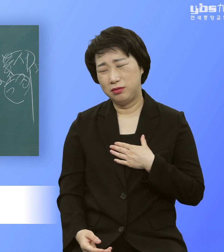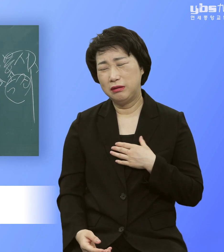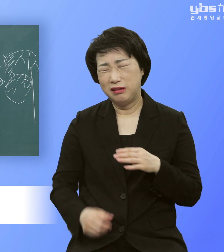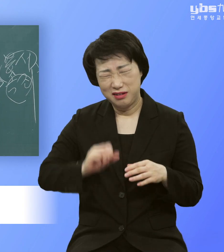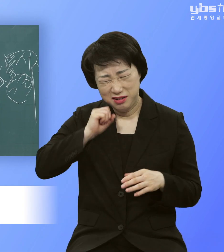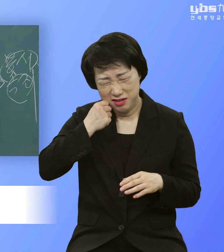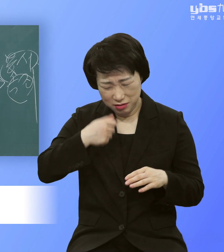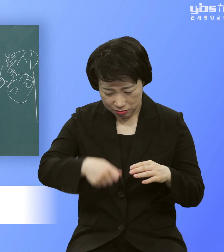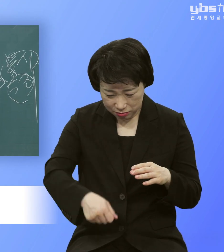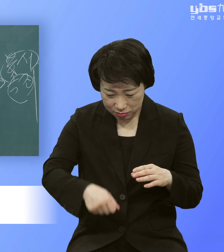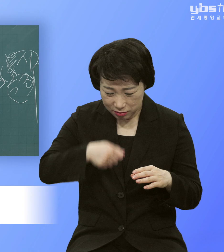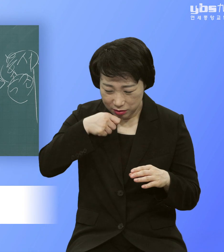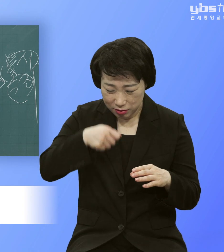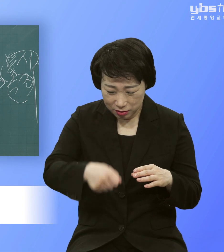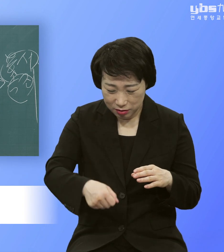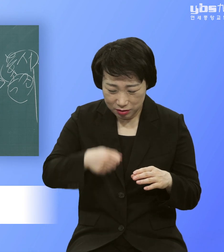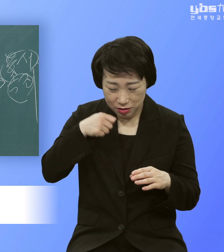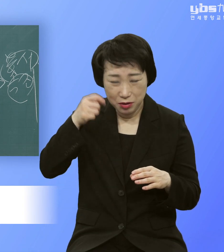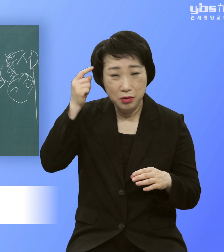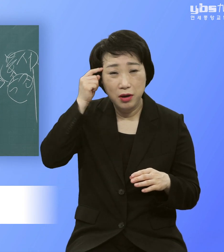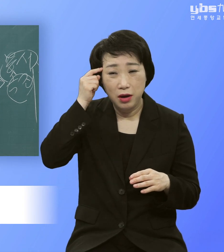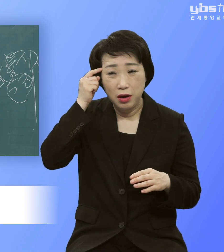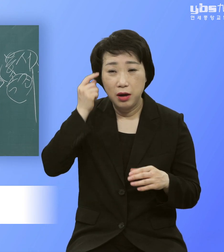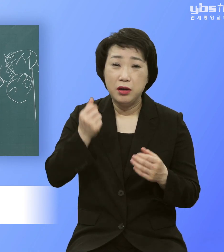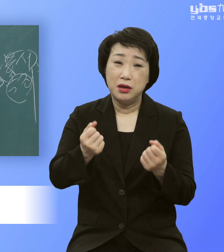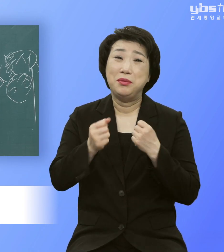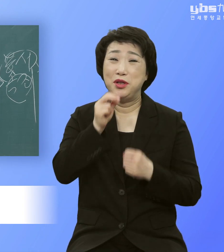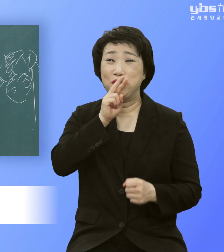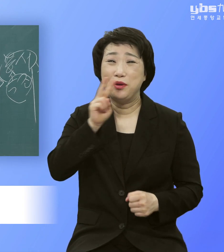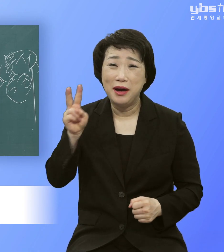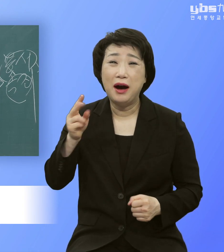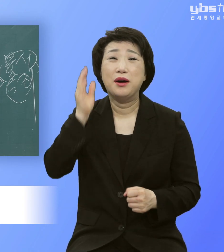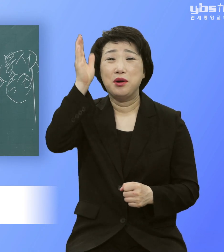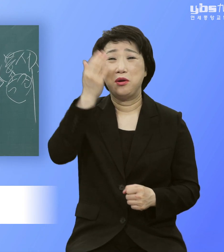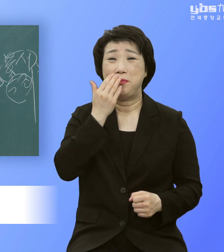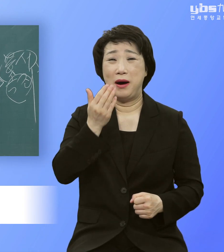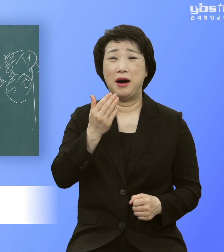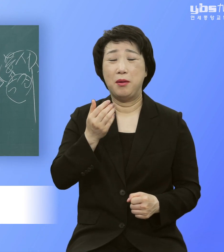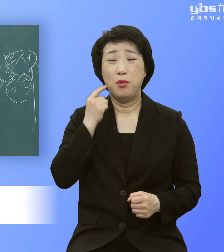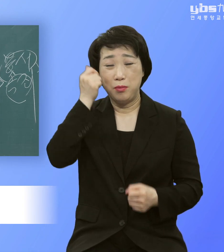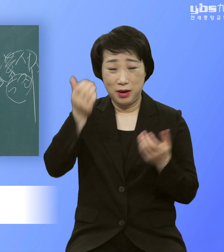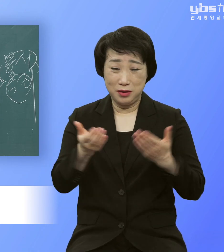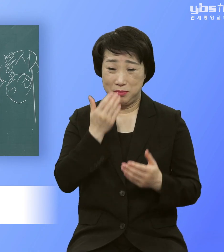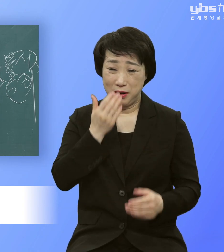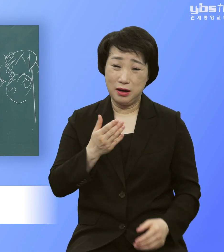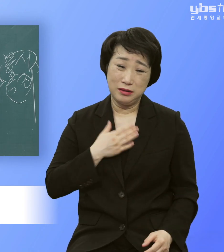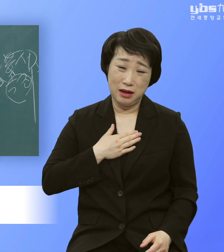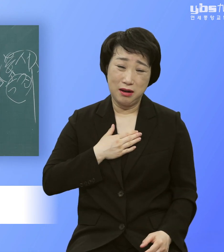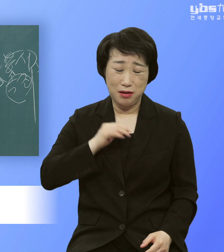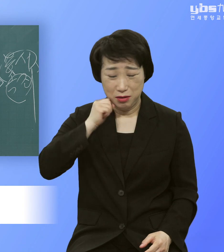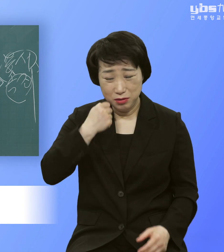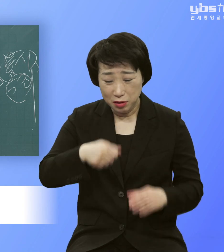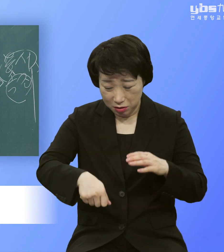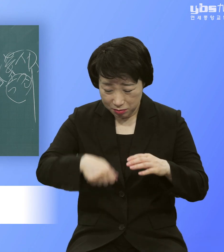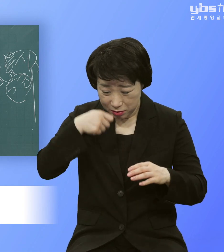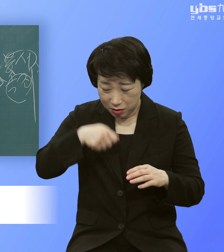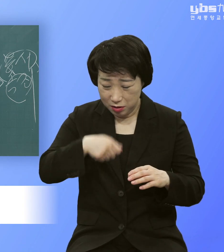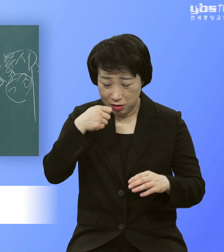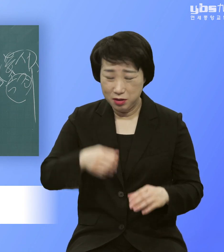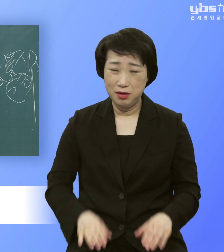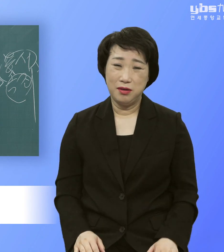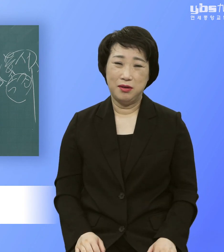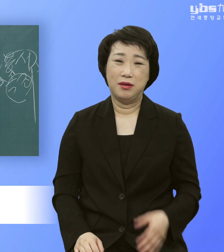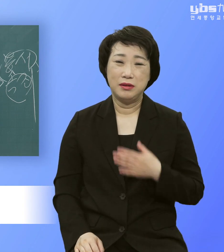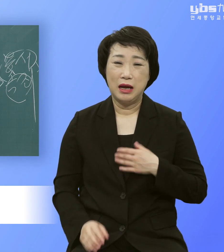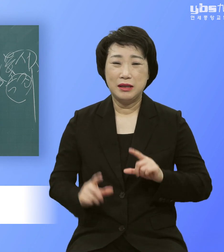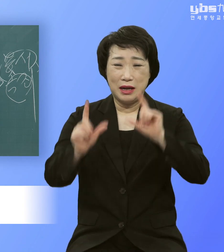먹어. 왜냐? 내가 기운이 있어야 설교를 하고 목회를 하니까 먹어. 내가